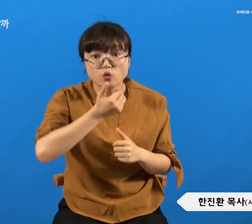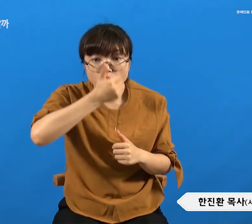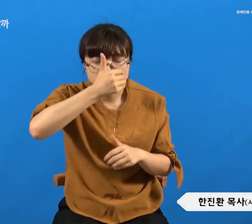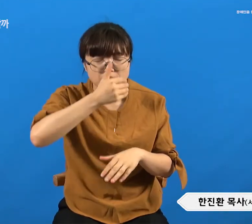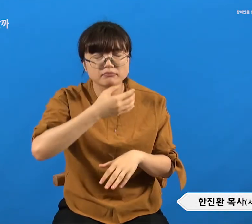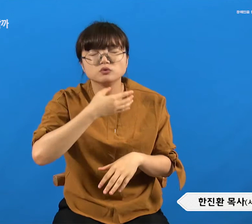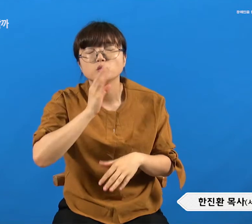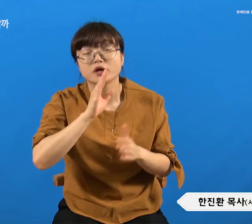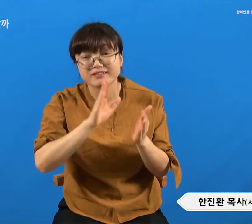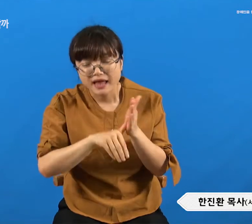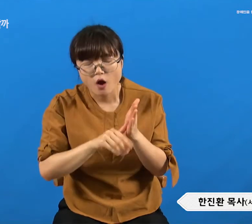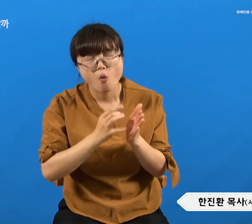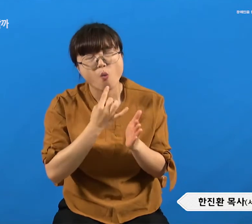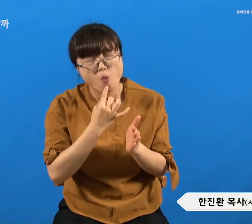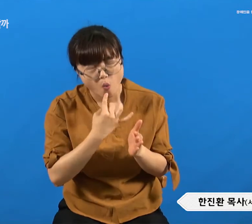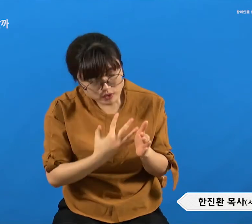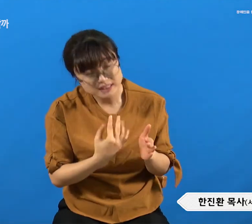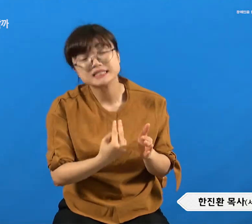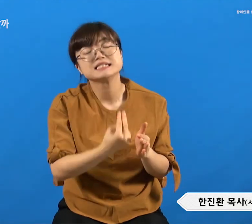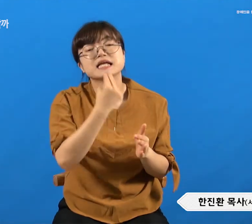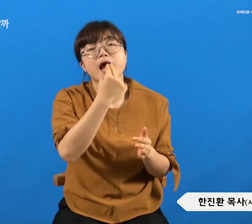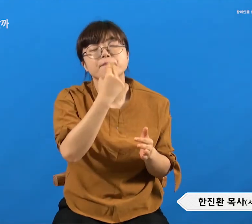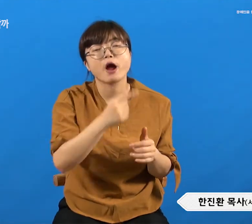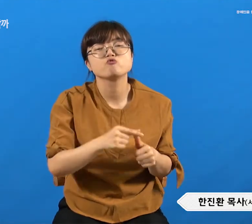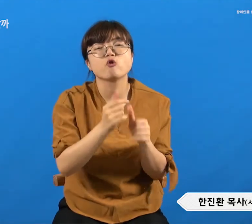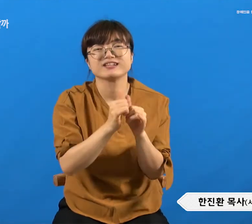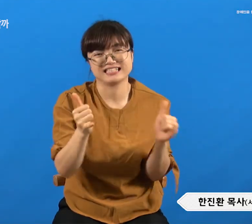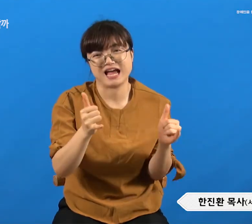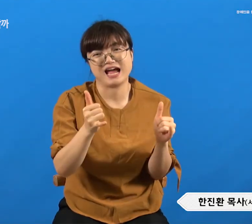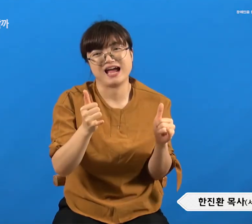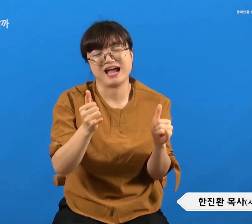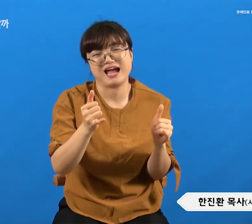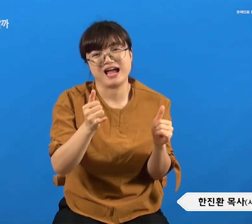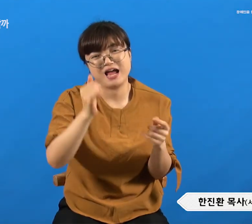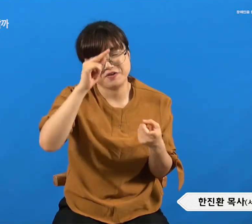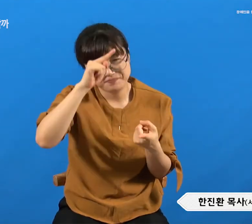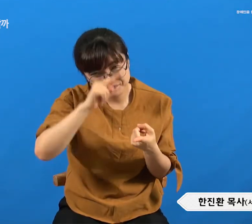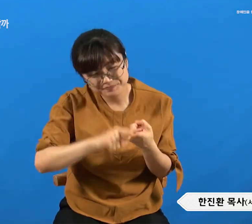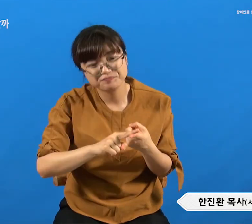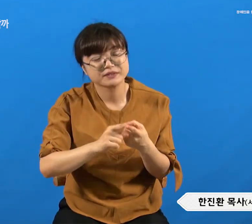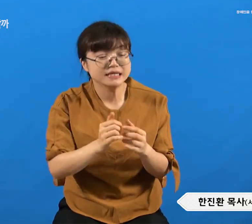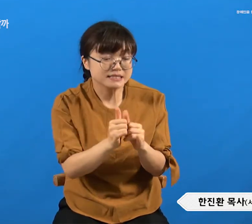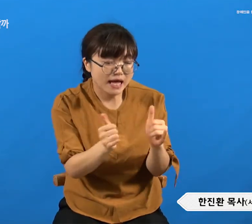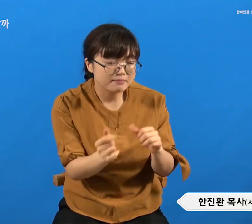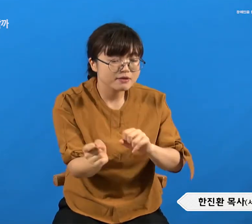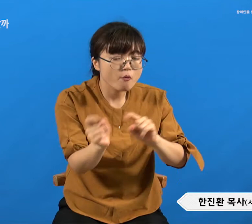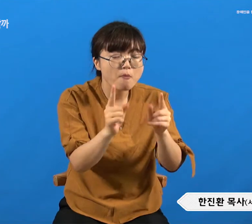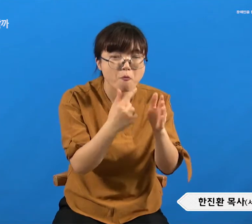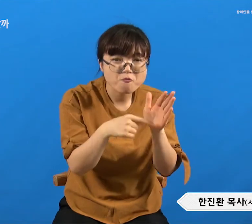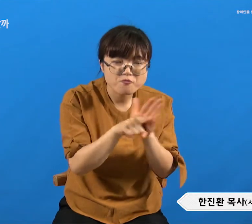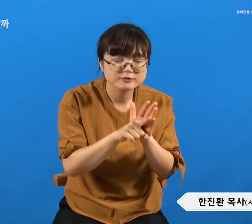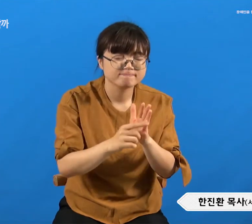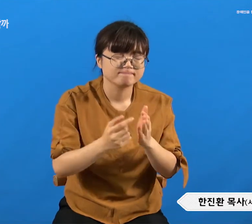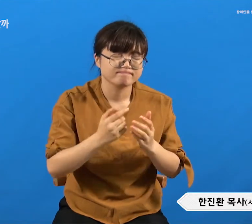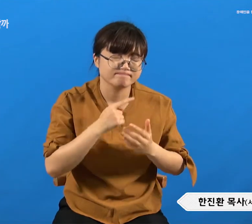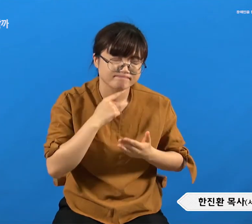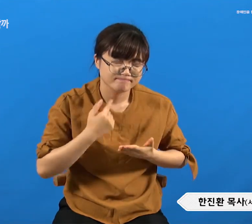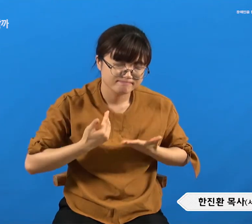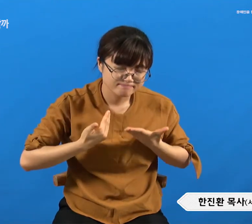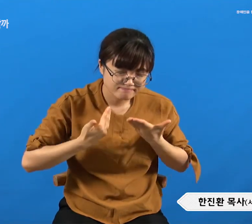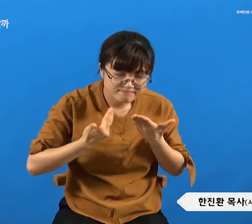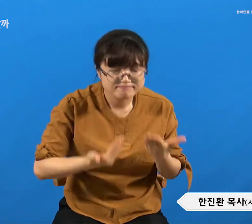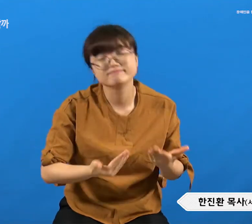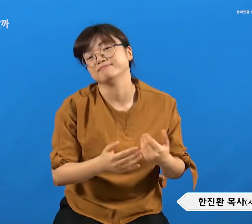후반전의 삶을 오직 생명의 구원자가 되어서 사람들을 살리는 일에 최선을